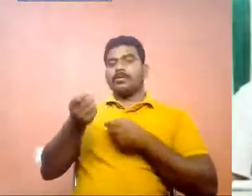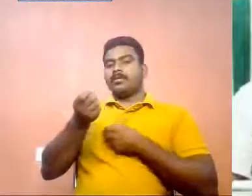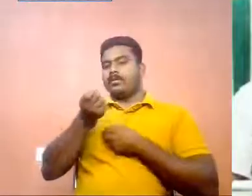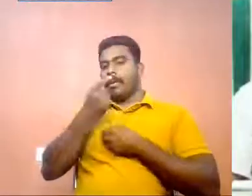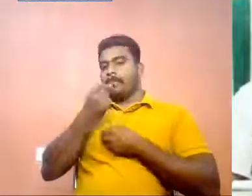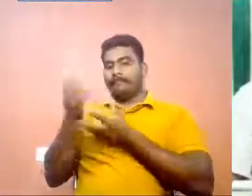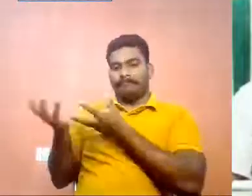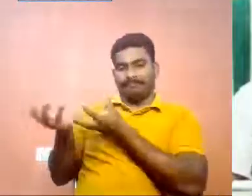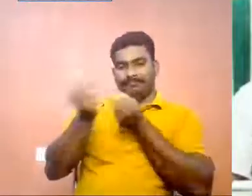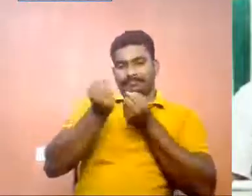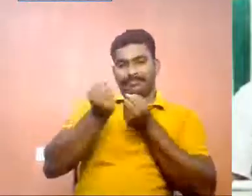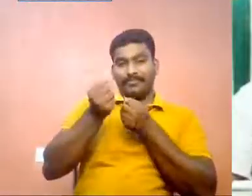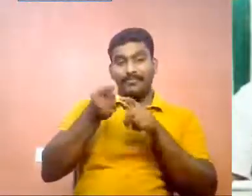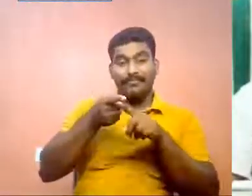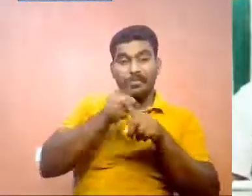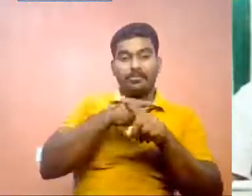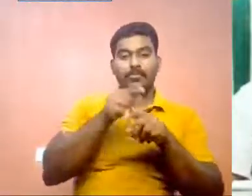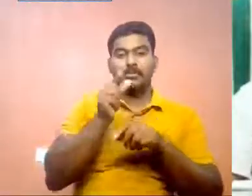രോഗപ്രതിരോധത്തിനുള്ള